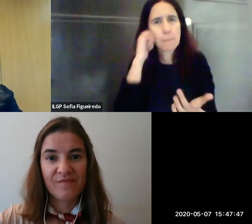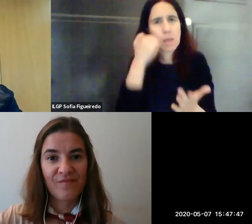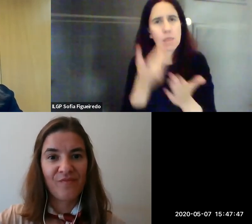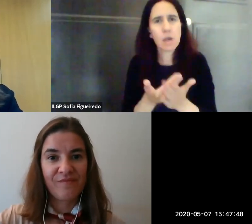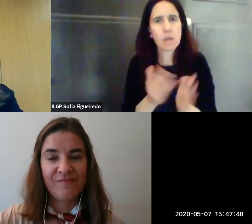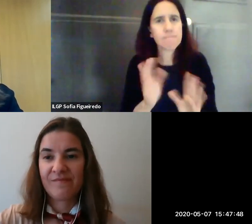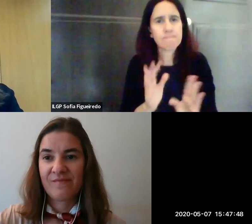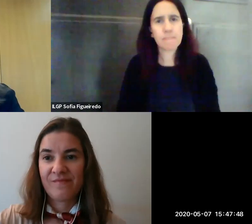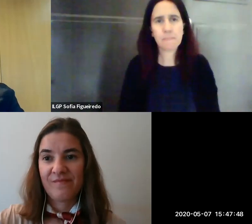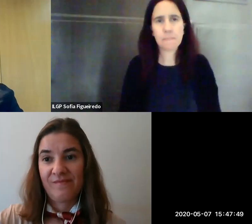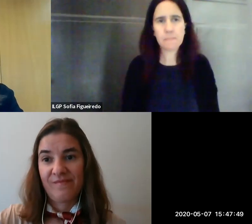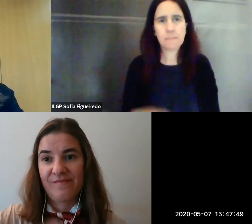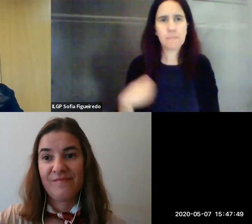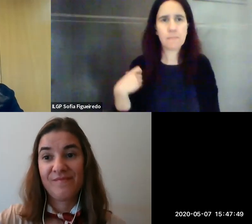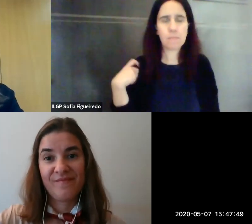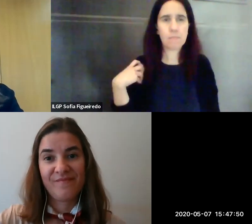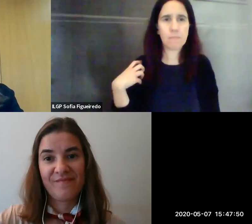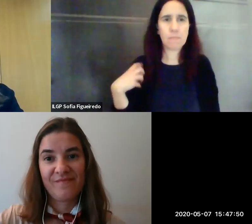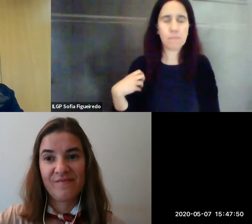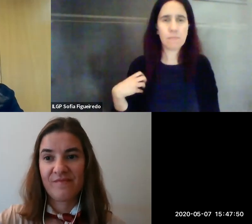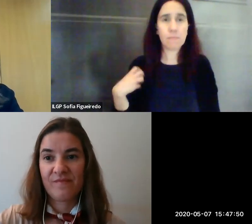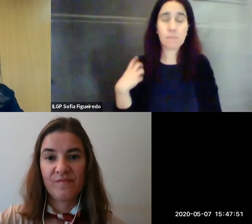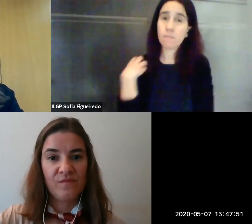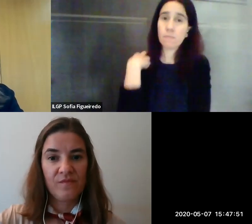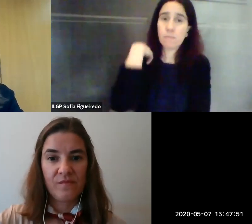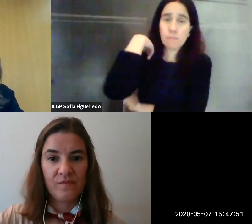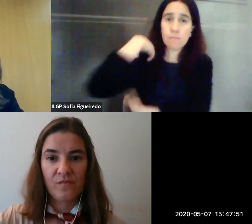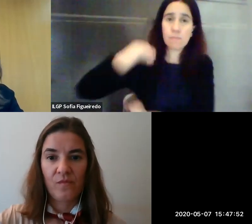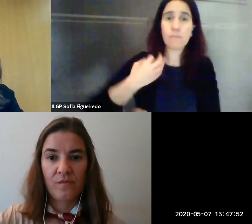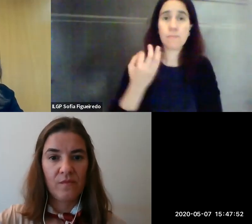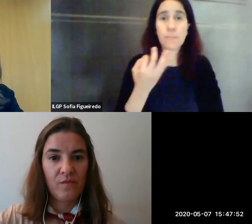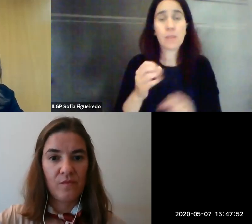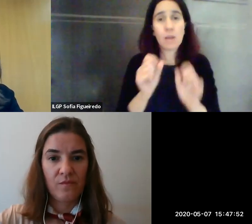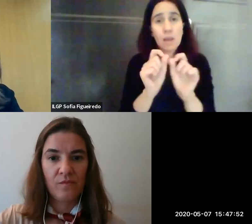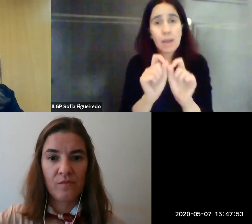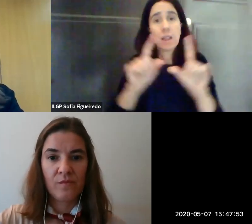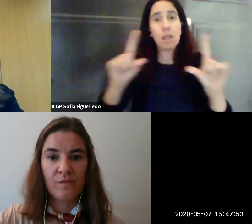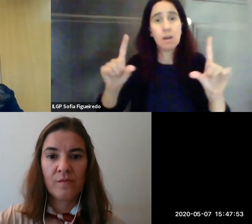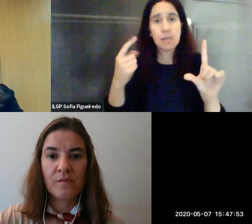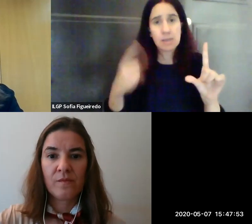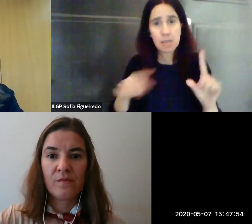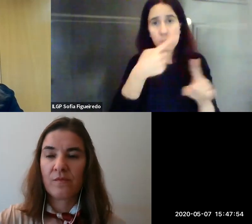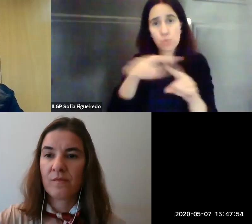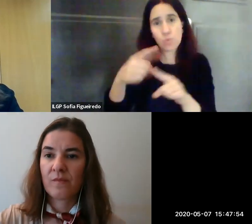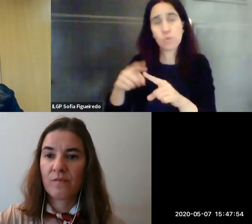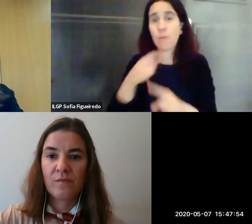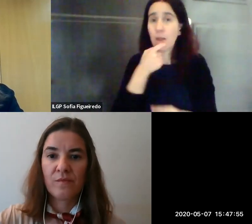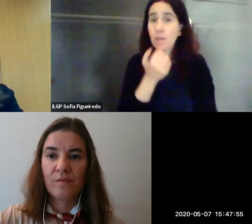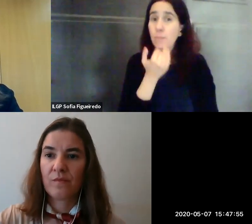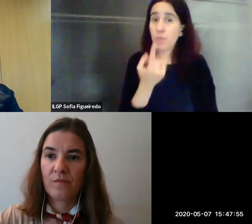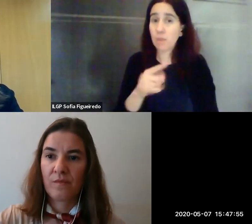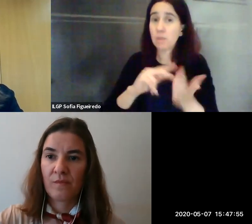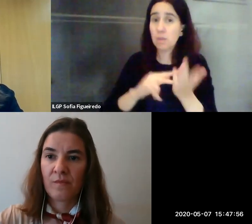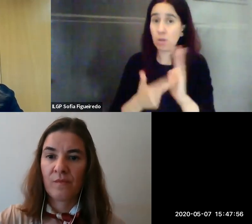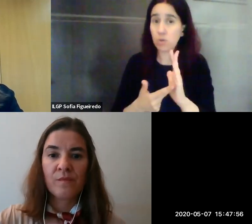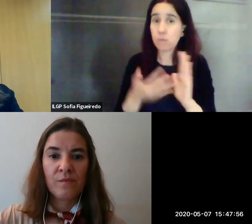Sim. Enfim, há sempre os e-learnings por aí fora, mas eles próprios implicam ter alguma apetência tecnológica para os podermos